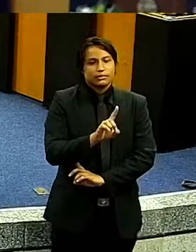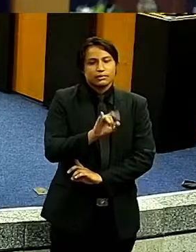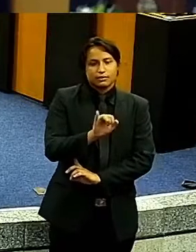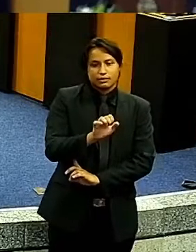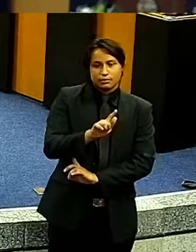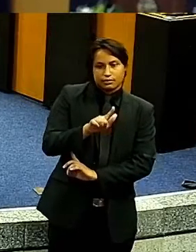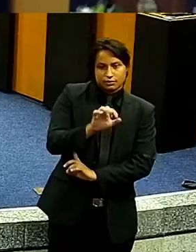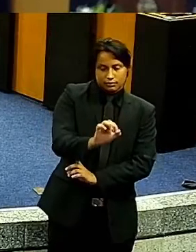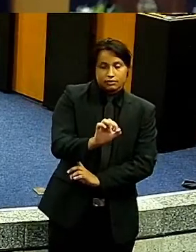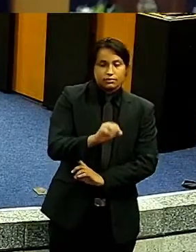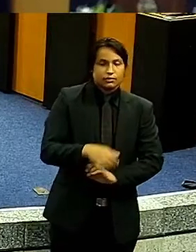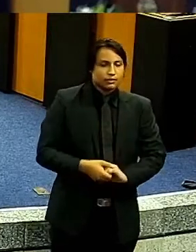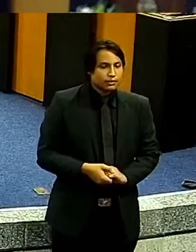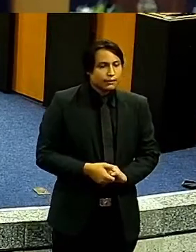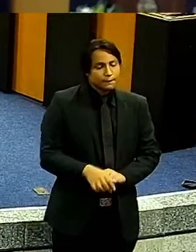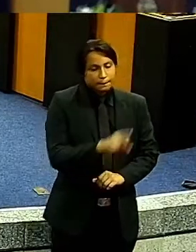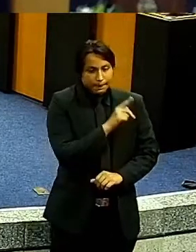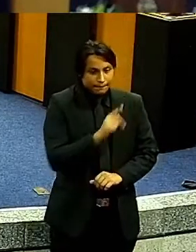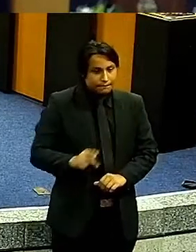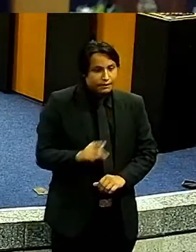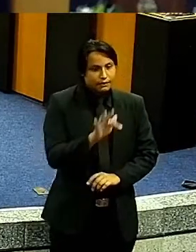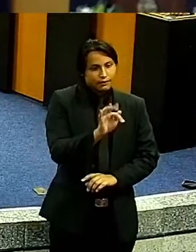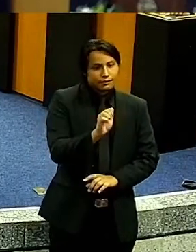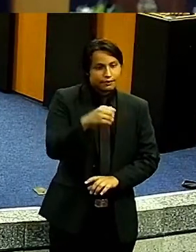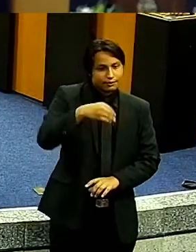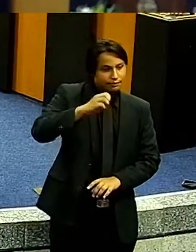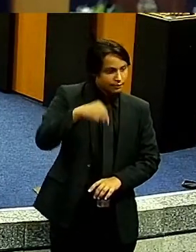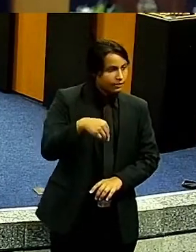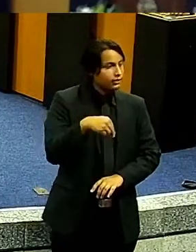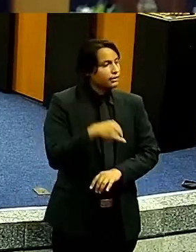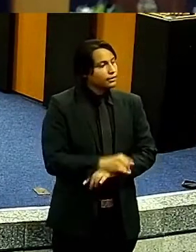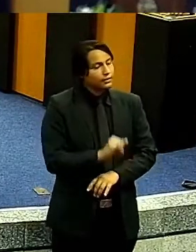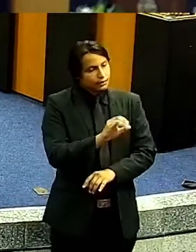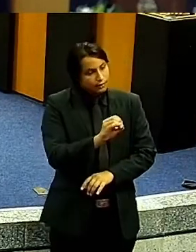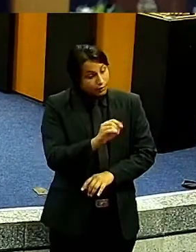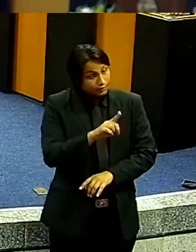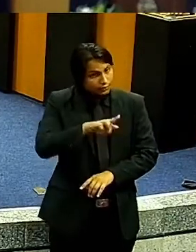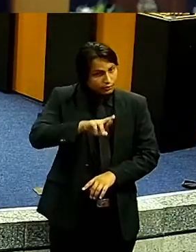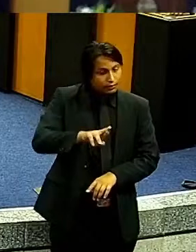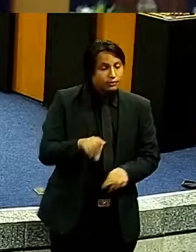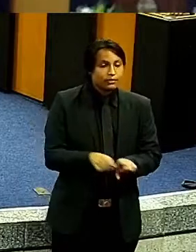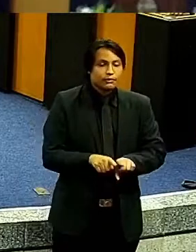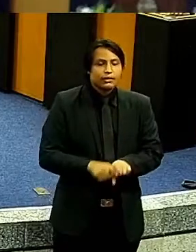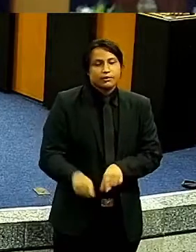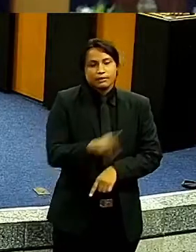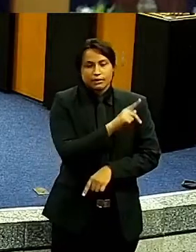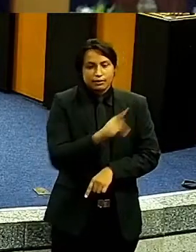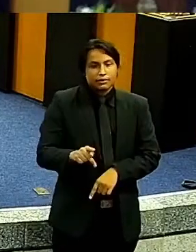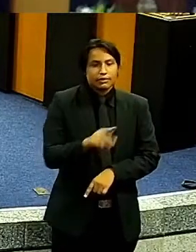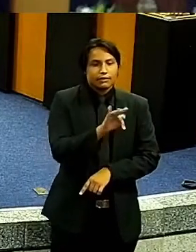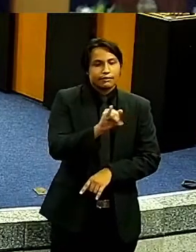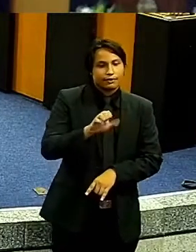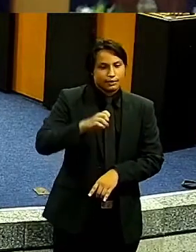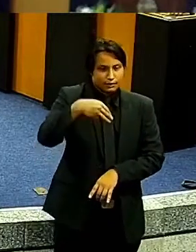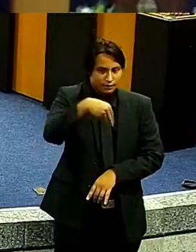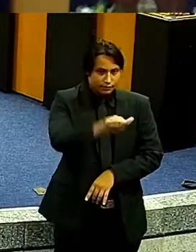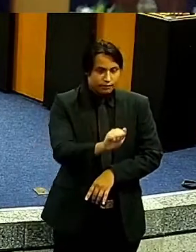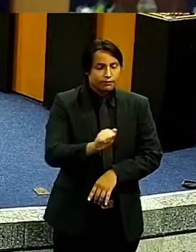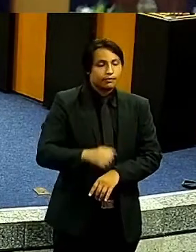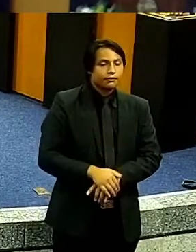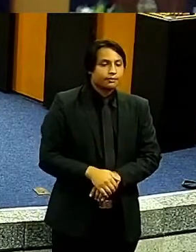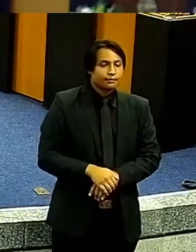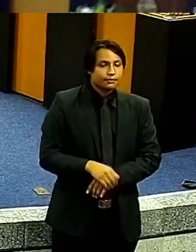Rolim o presidente da famen Ivo Rezende o presidente da fiema Senor Edilson baldez das